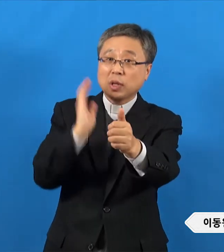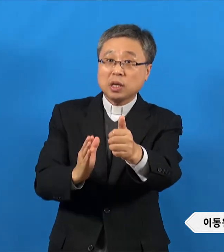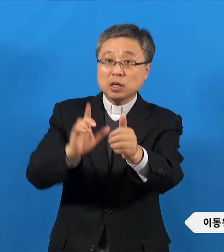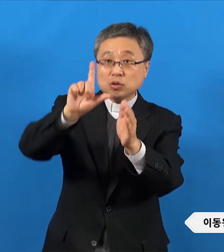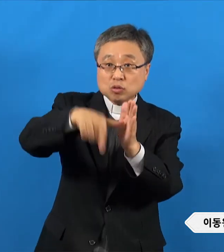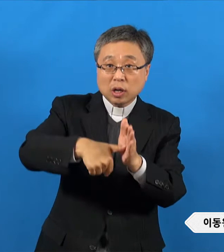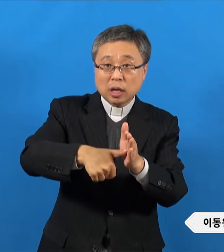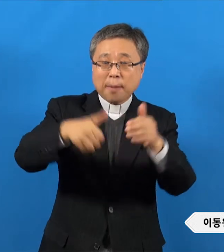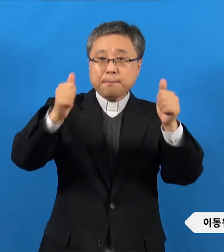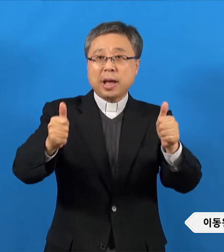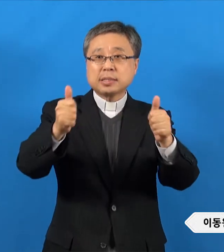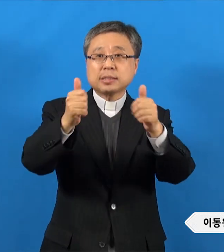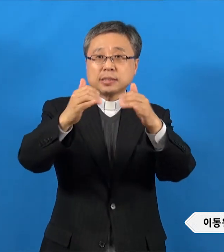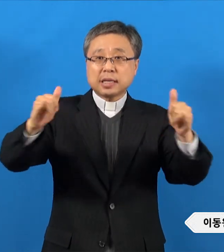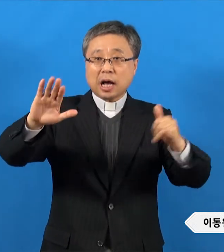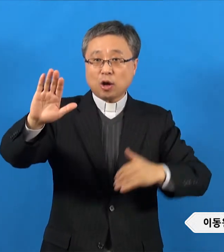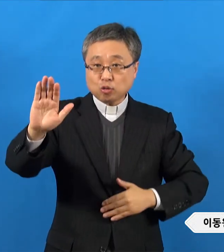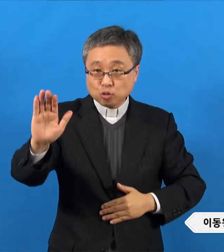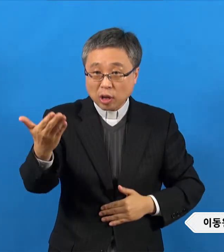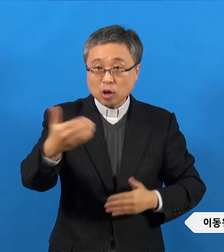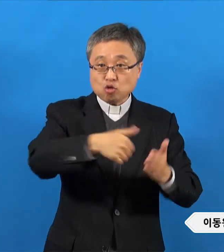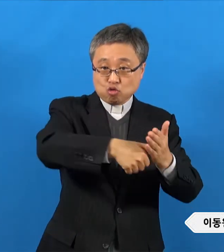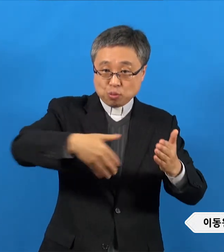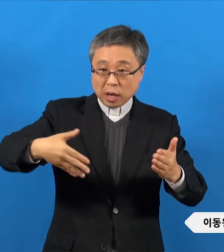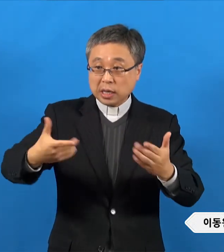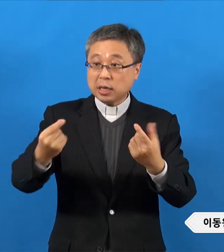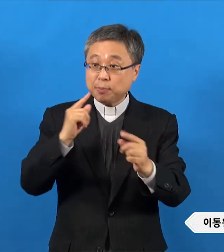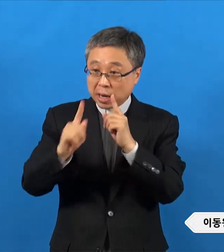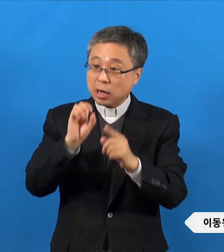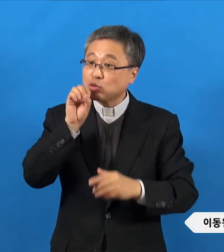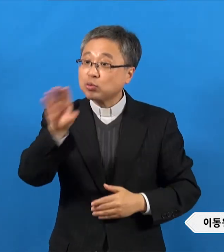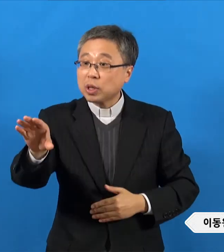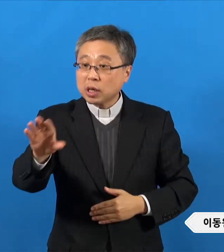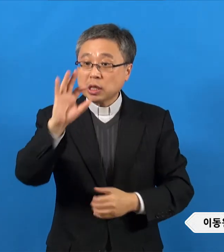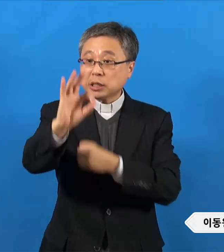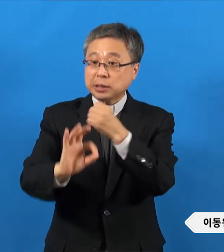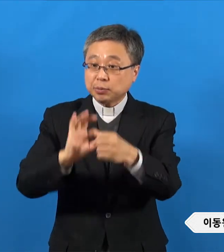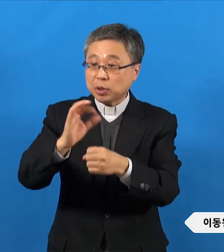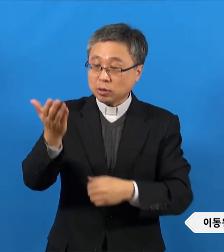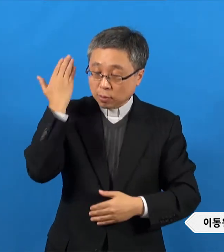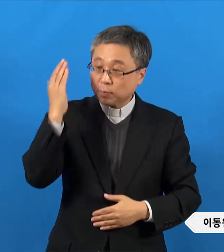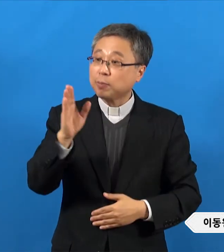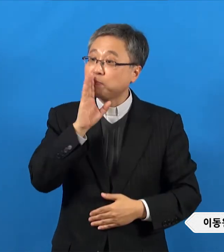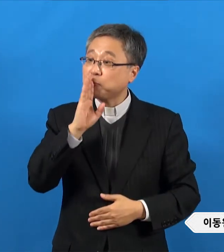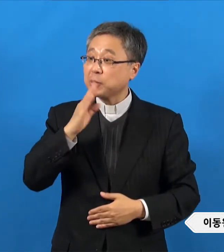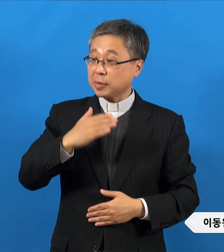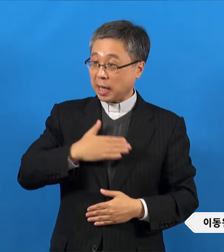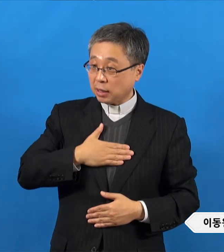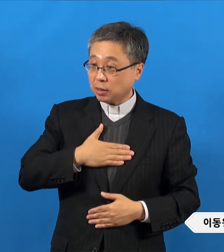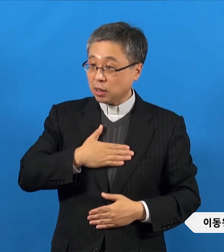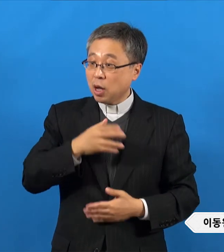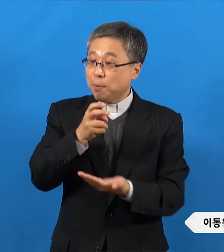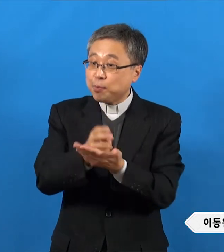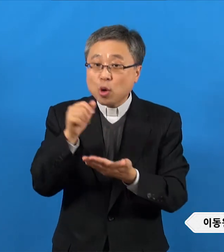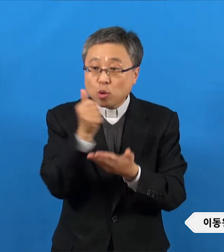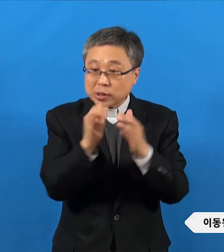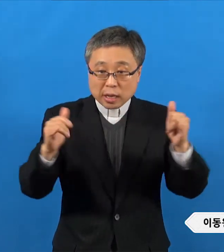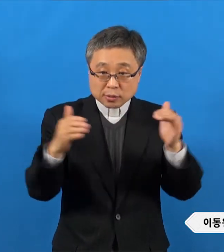판사가 된 그는 이 청년을 향해서 유명한 이런 말을 남깁니다. 10년 전 맞습니다. 나는 변호사였습니다. 그리고